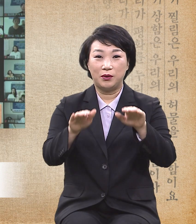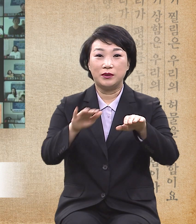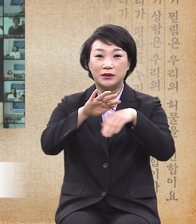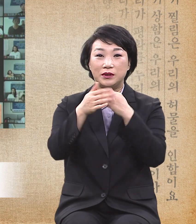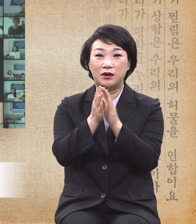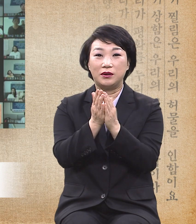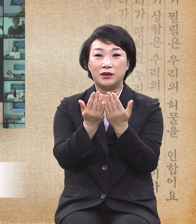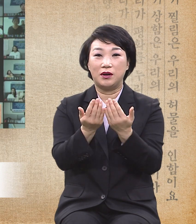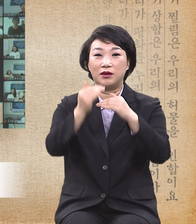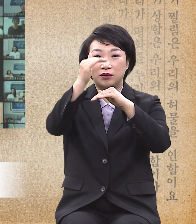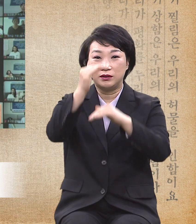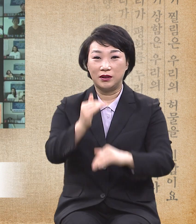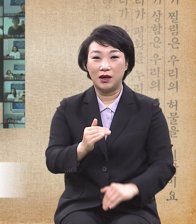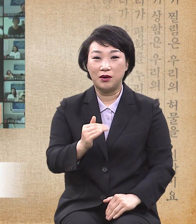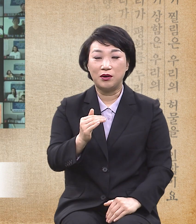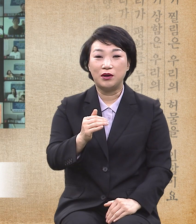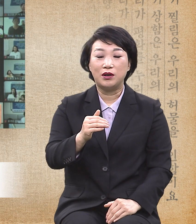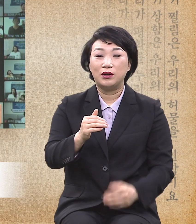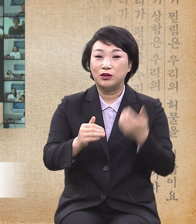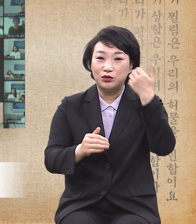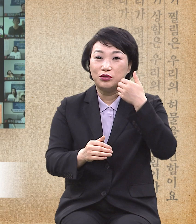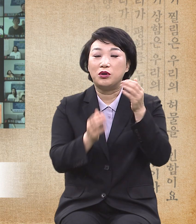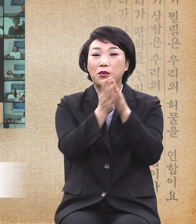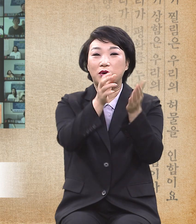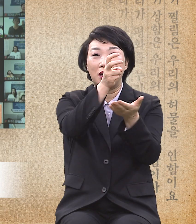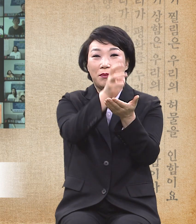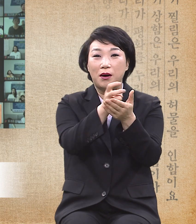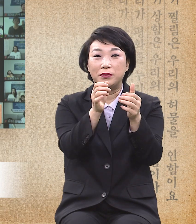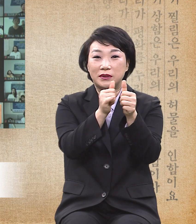본문은 한 율법사가